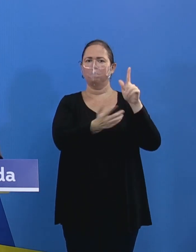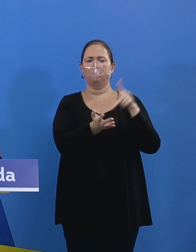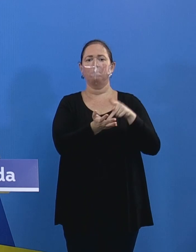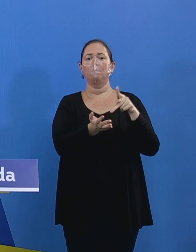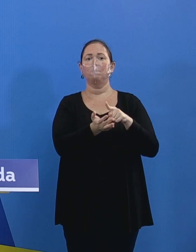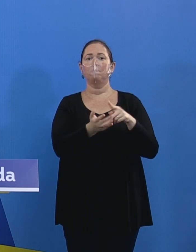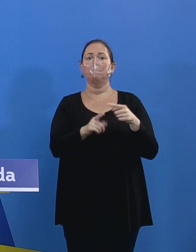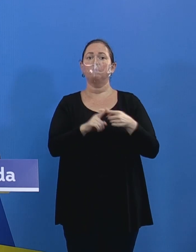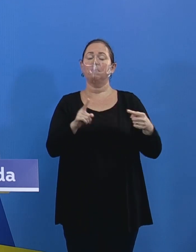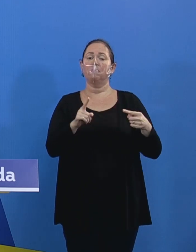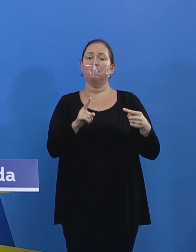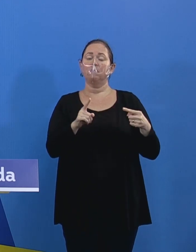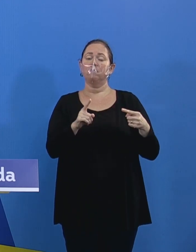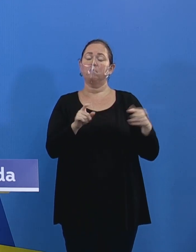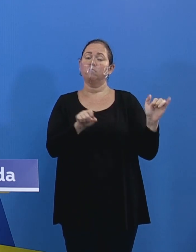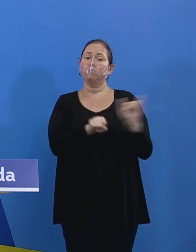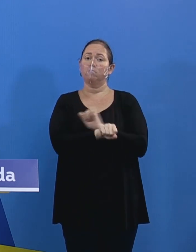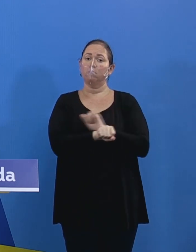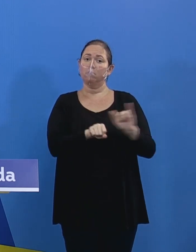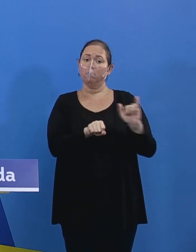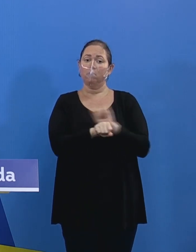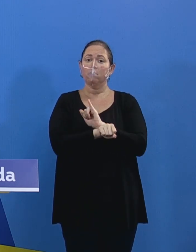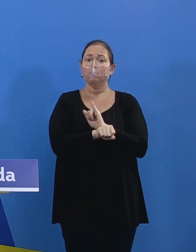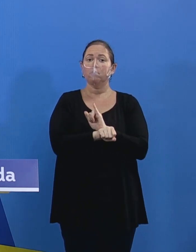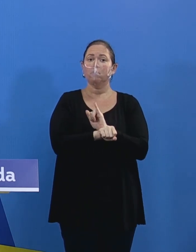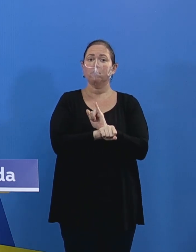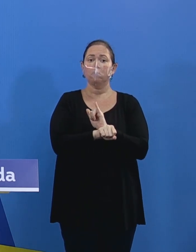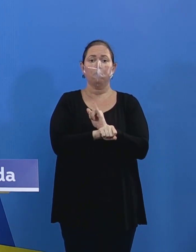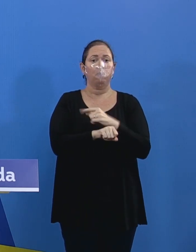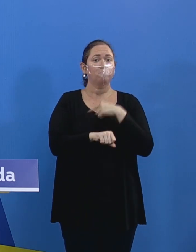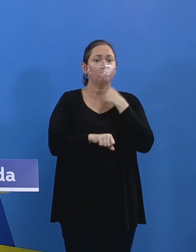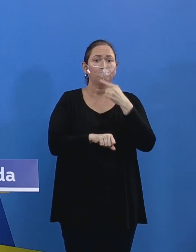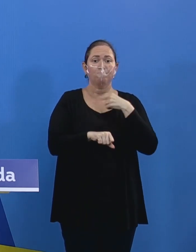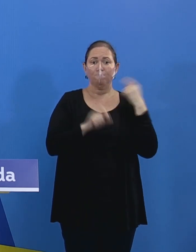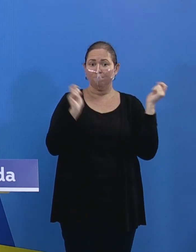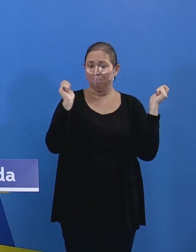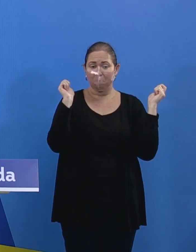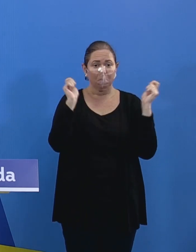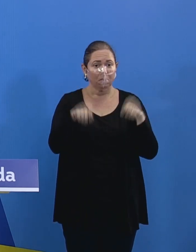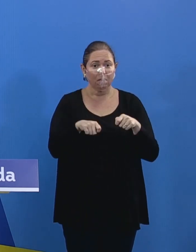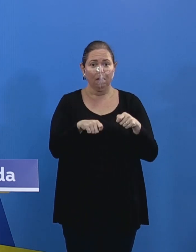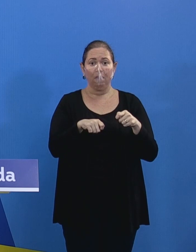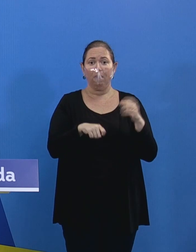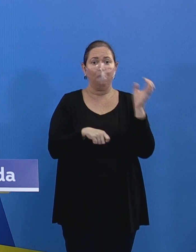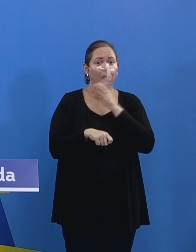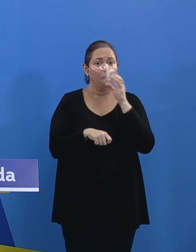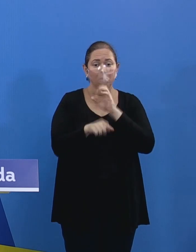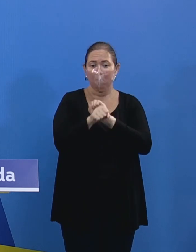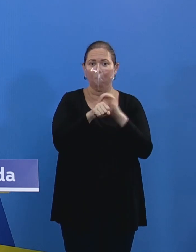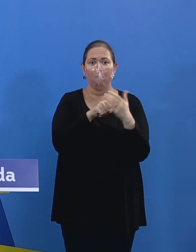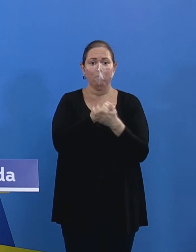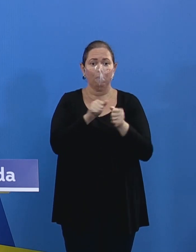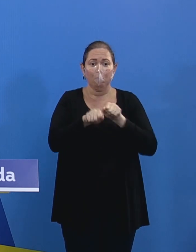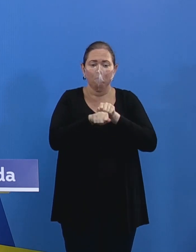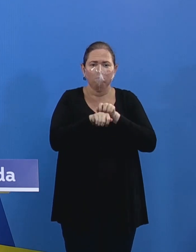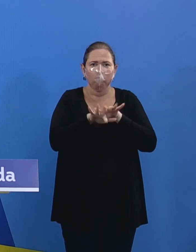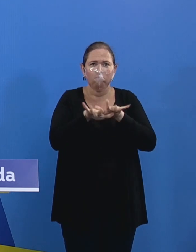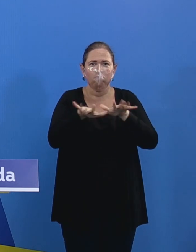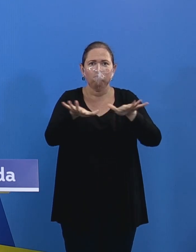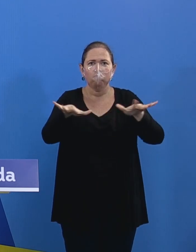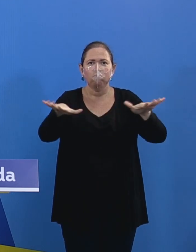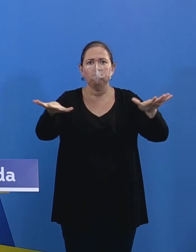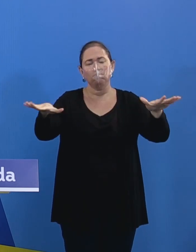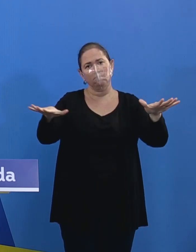metodologias tradicionais não dão conta de acompanhar a velocidade com que a Covid se alastra e